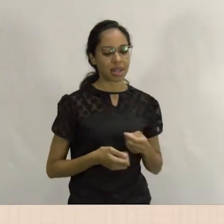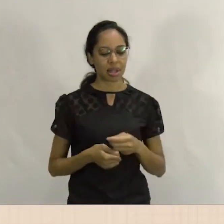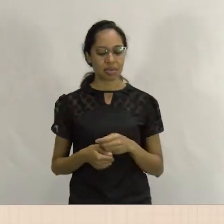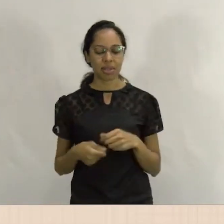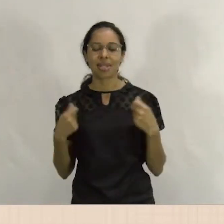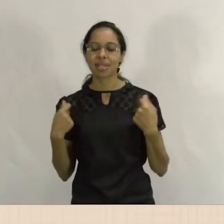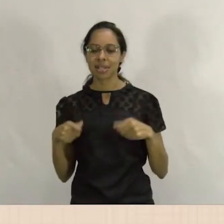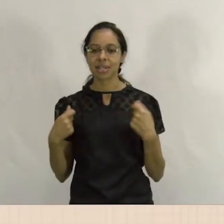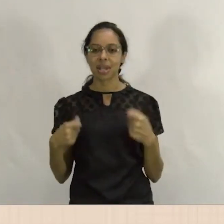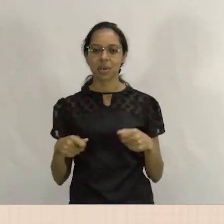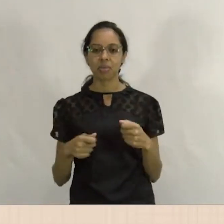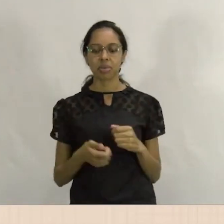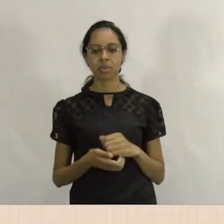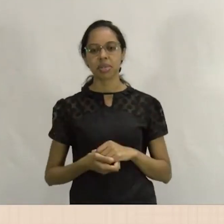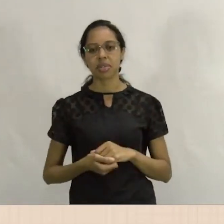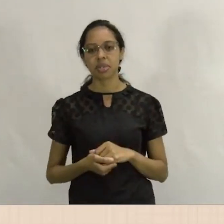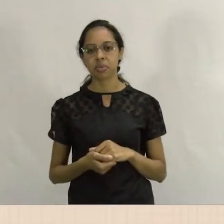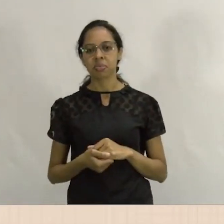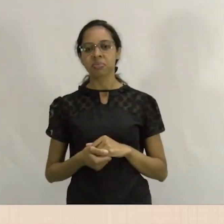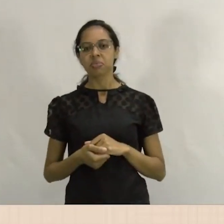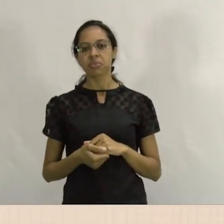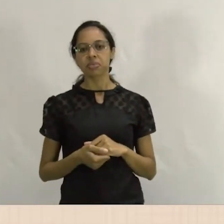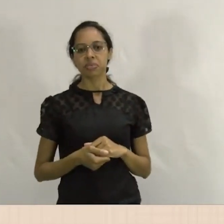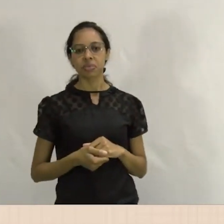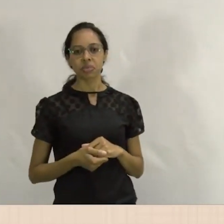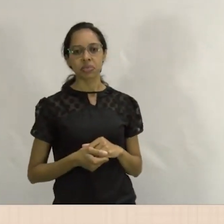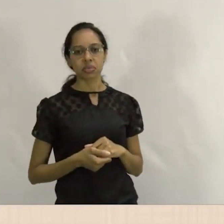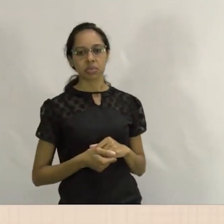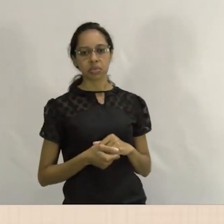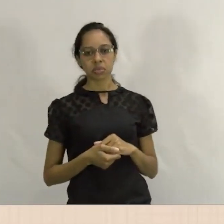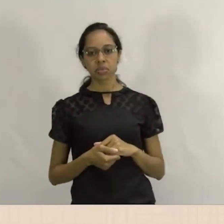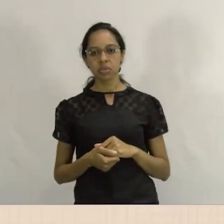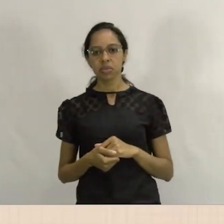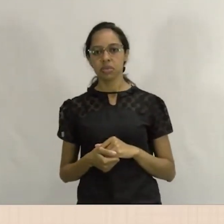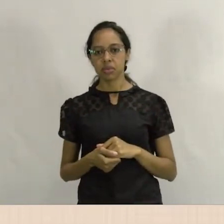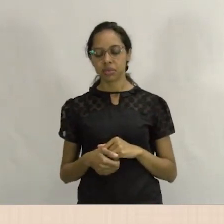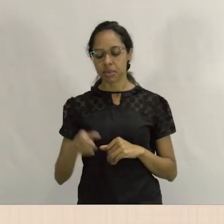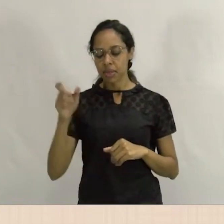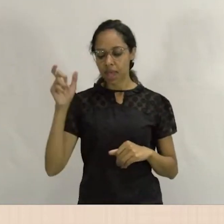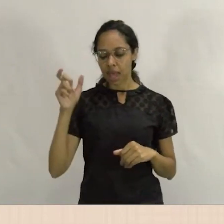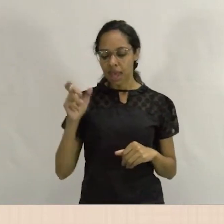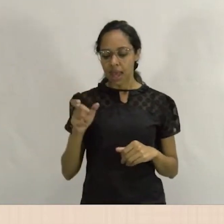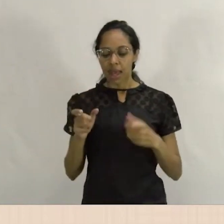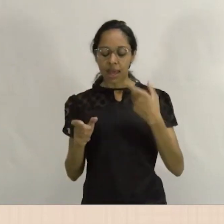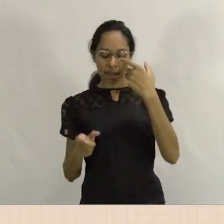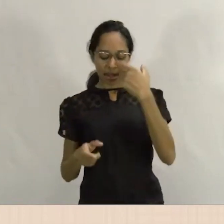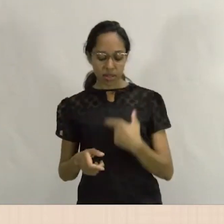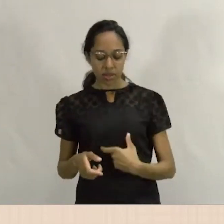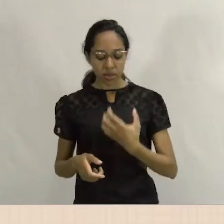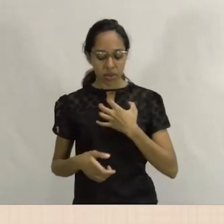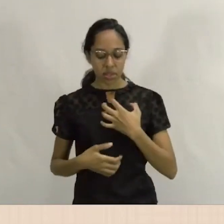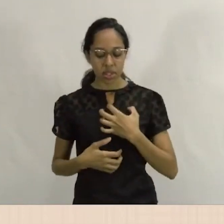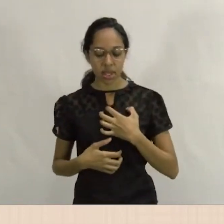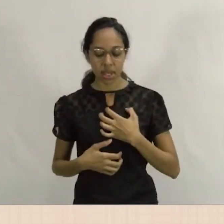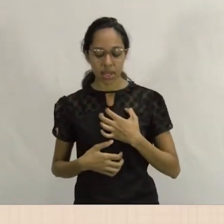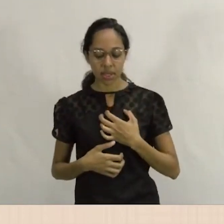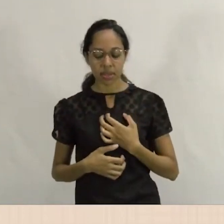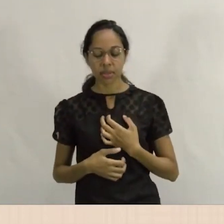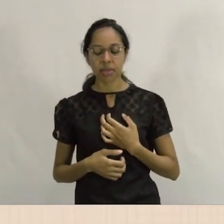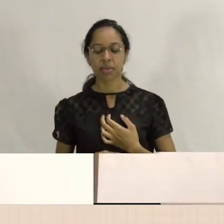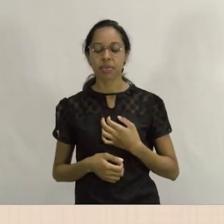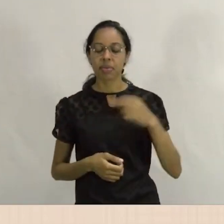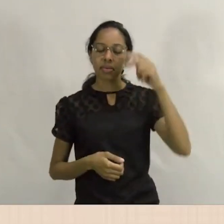Essa é a natureza de quem está no outro reino, no reino do Filho, do amor de